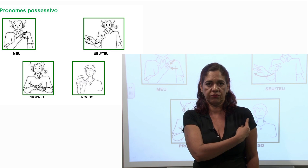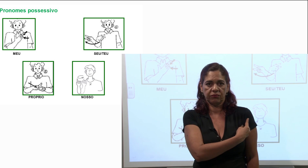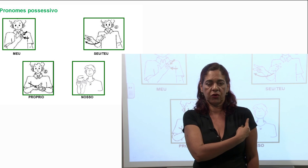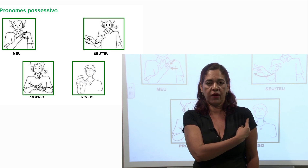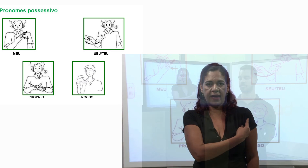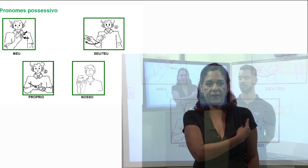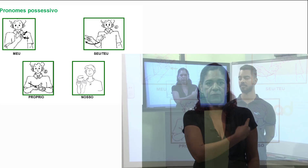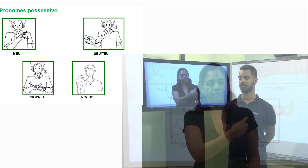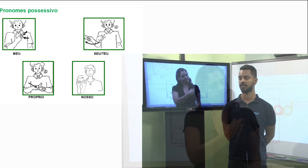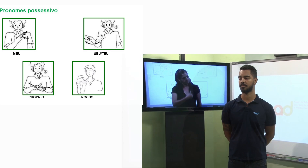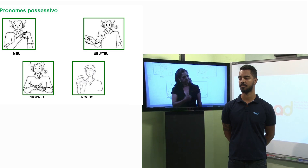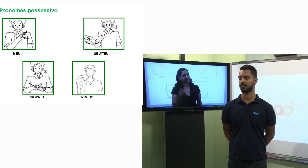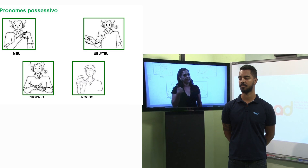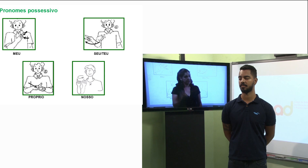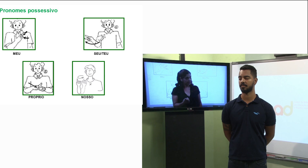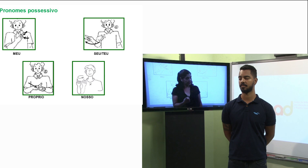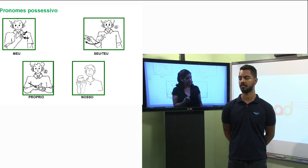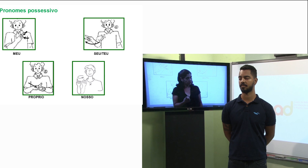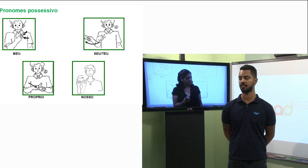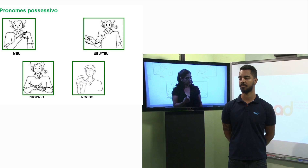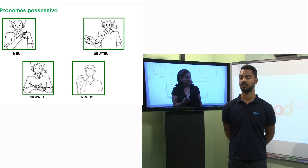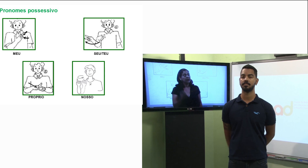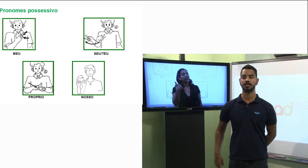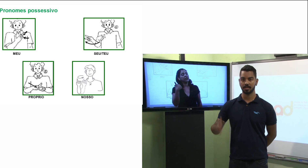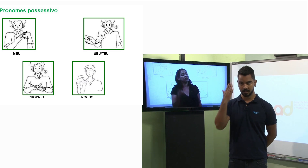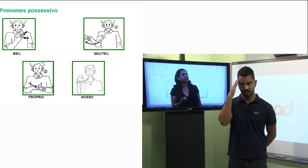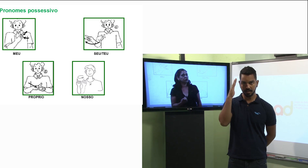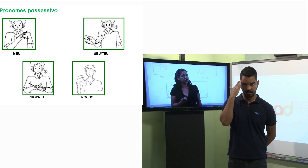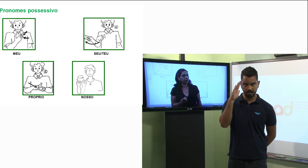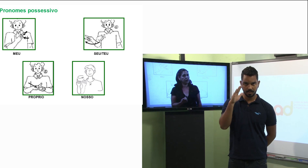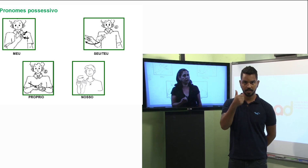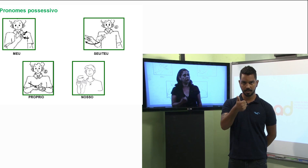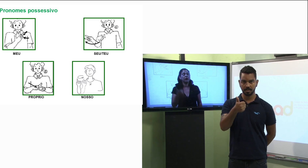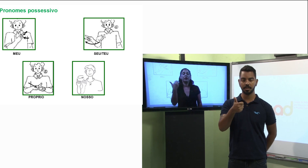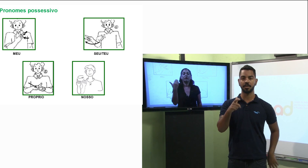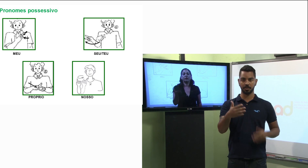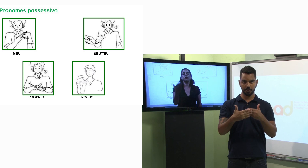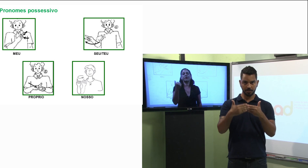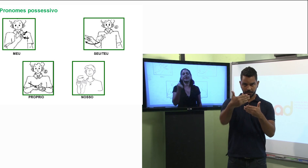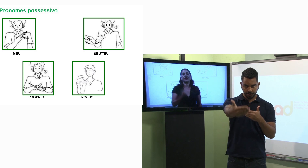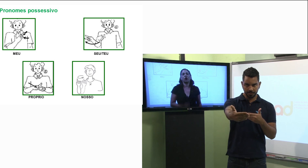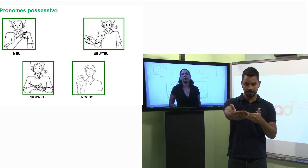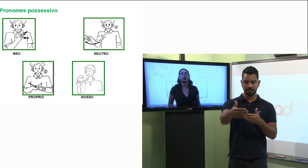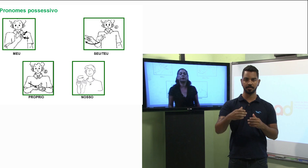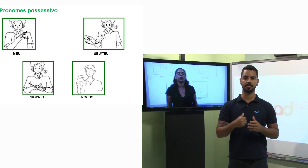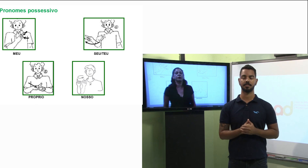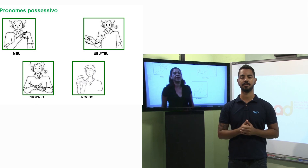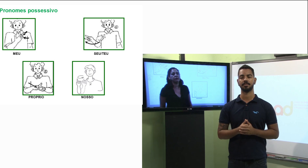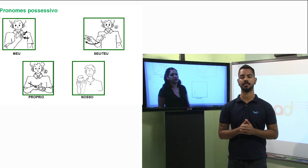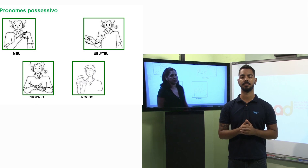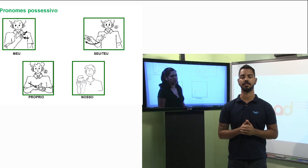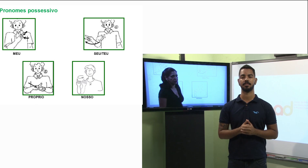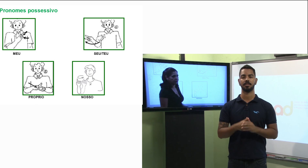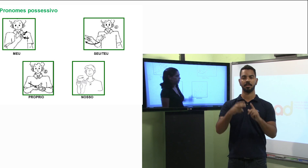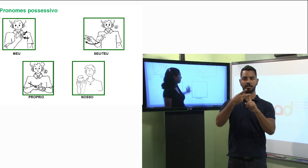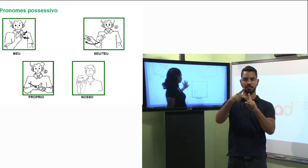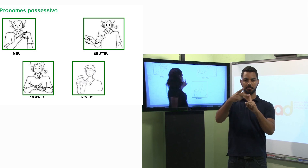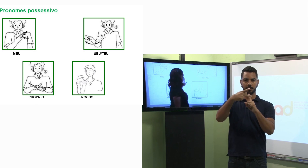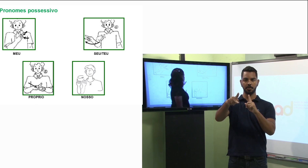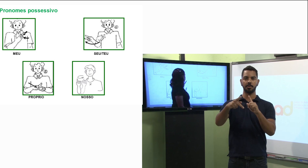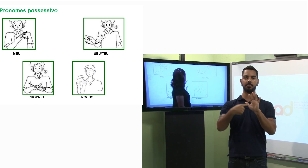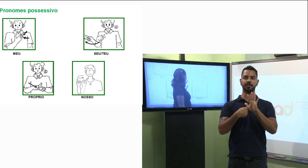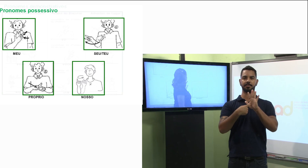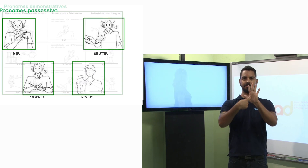Nosso. Correto? Entenderam? Então, vamos continuando. Vamos passar agora para o pronome demonstrativo.